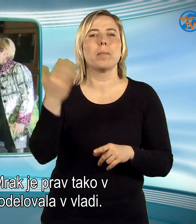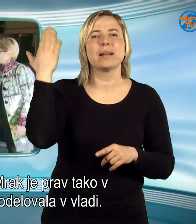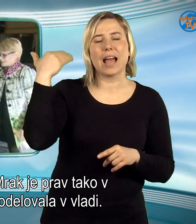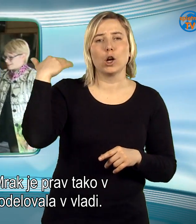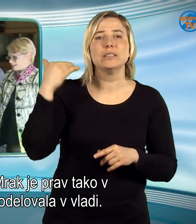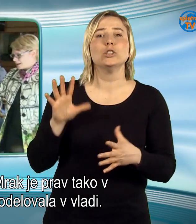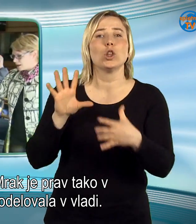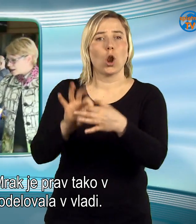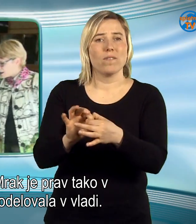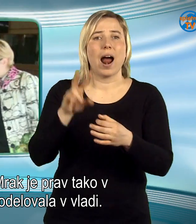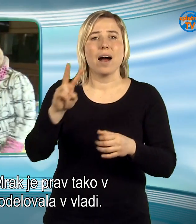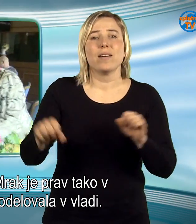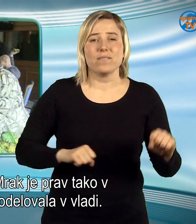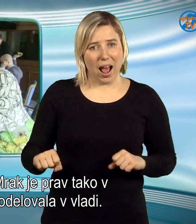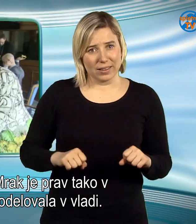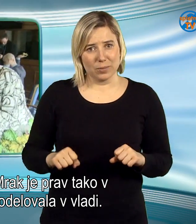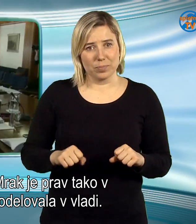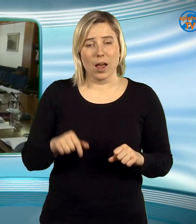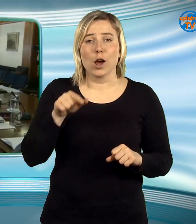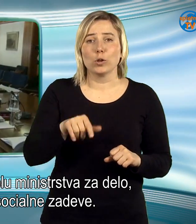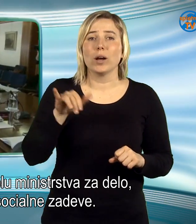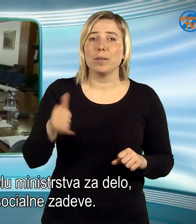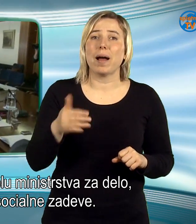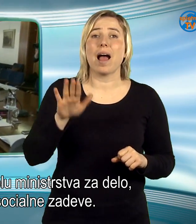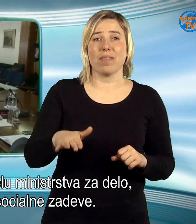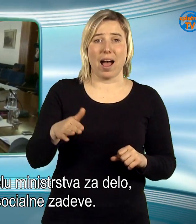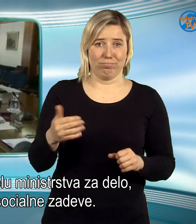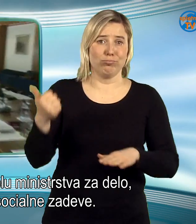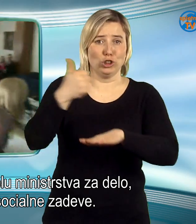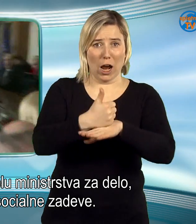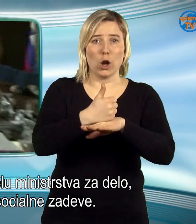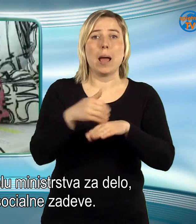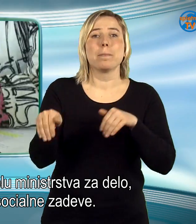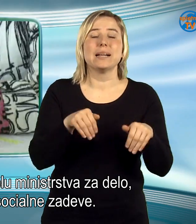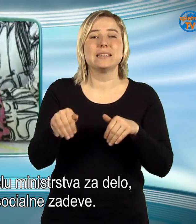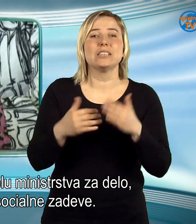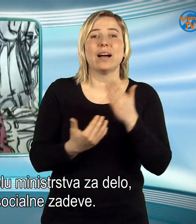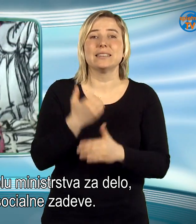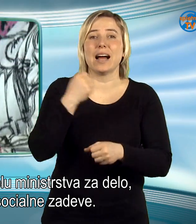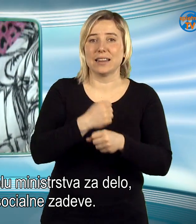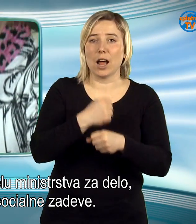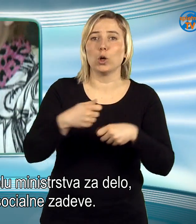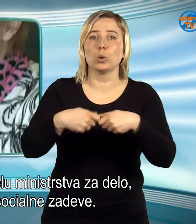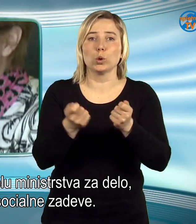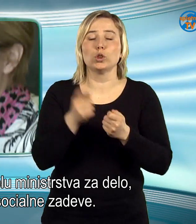preteklosti sodelovala v vladi. Tokrat pa je na čelu Ministrstva za delo, družino in socialne zadeve.